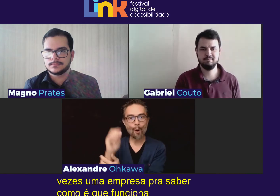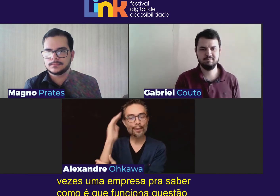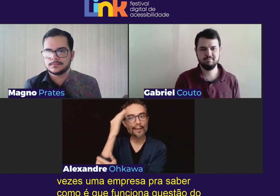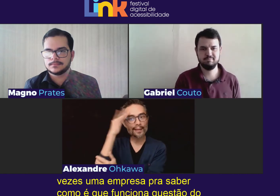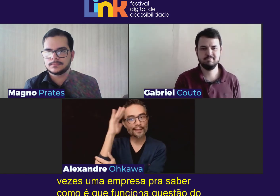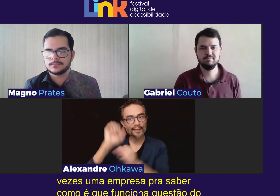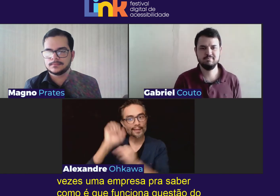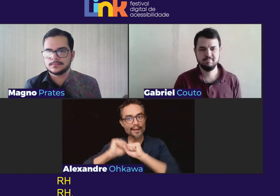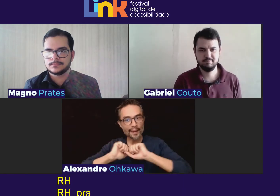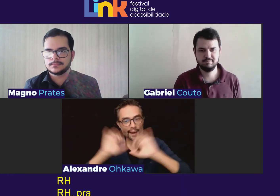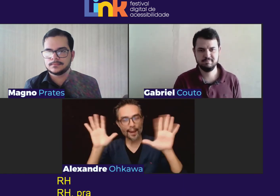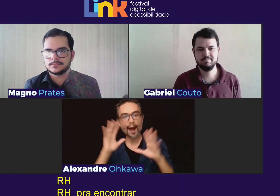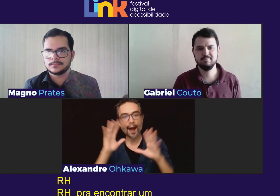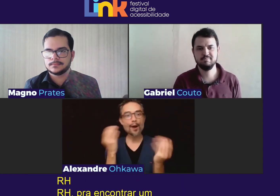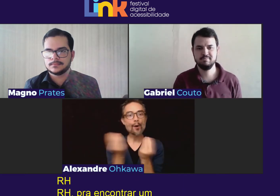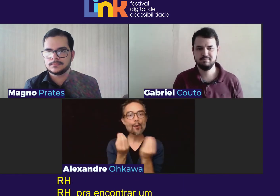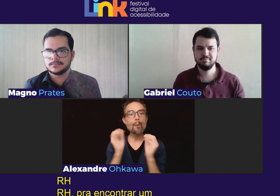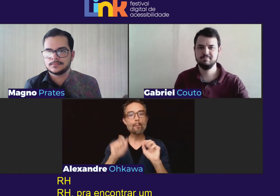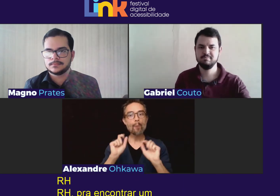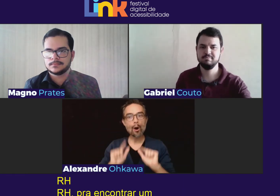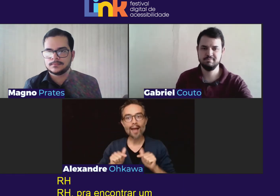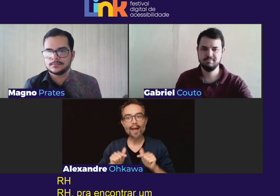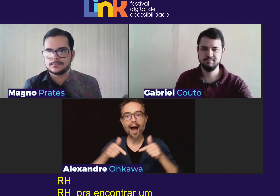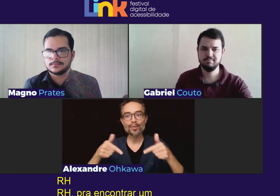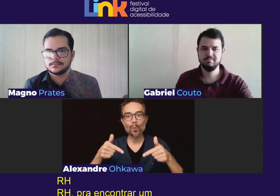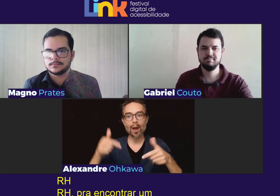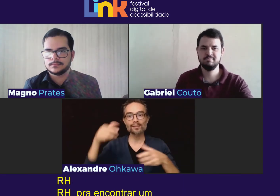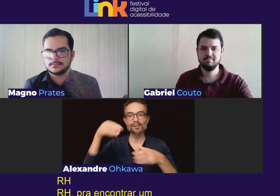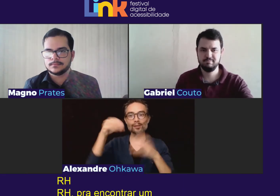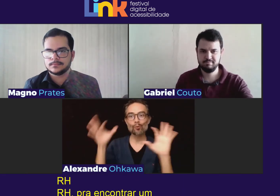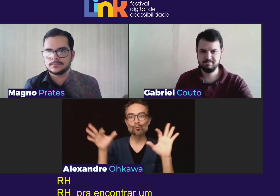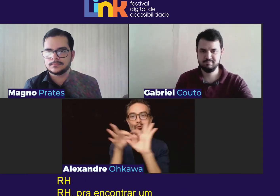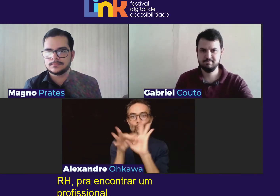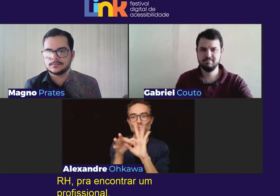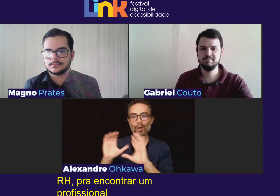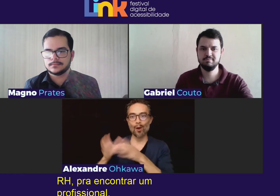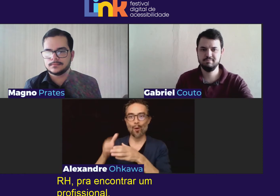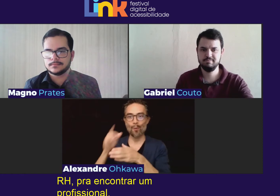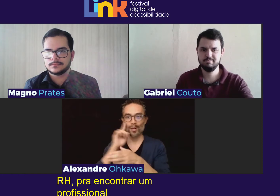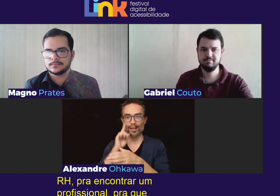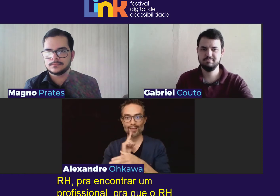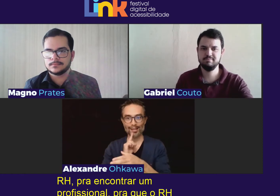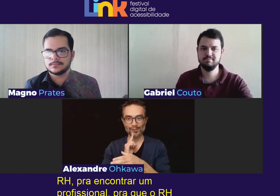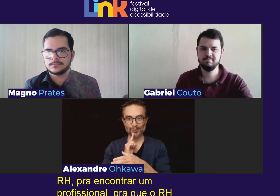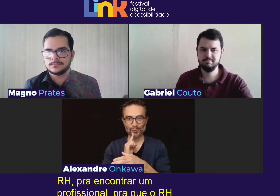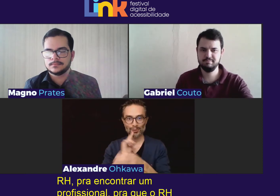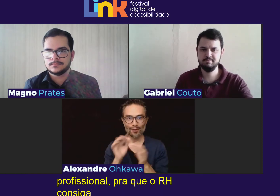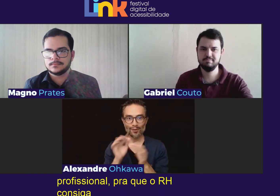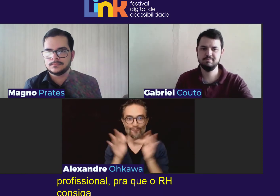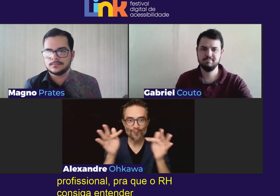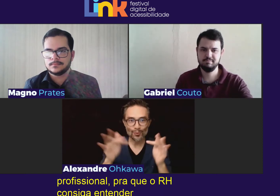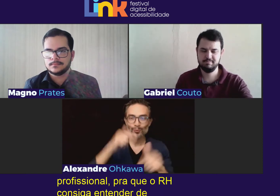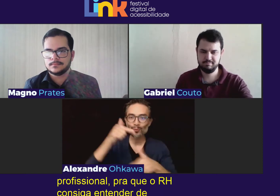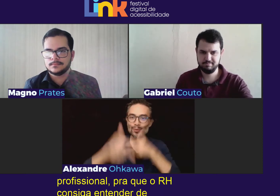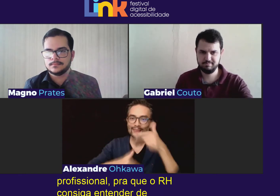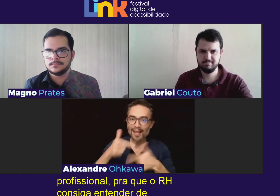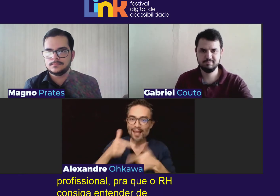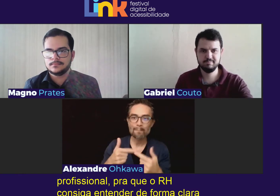profissional, para que o RH consiga entender de forma clara, para que nós possamos ter uma luta que a comunidade